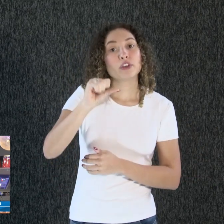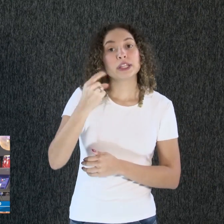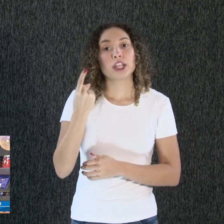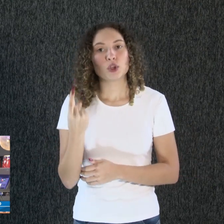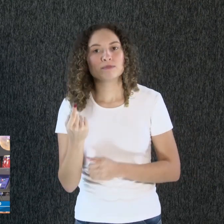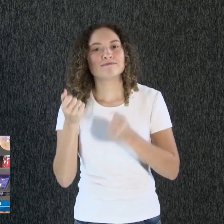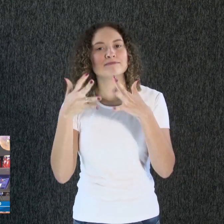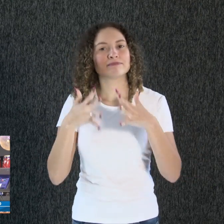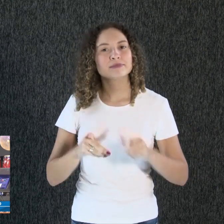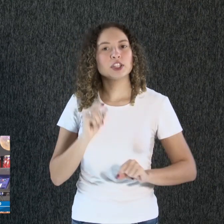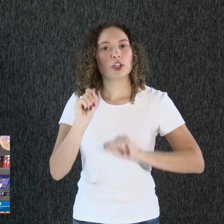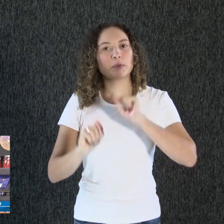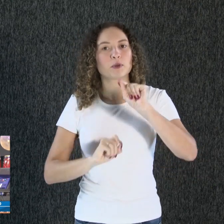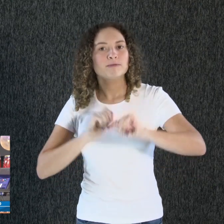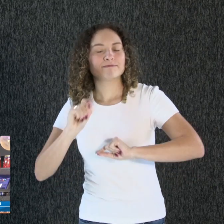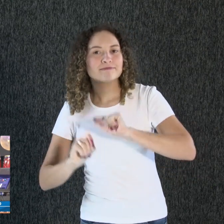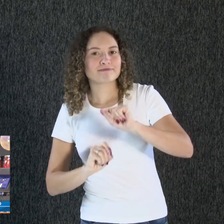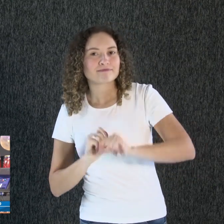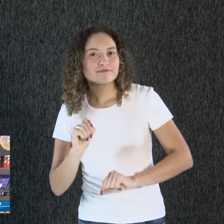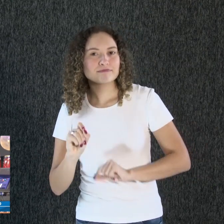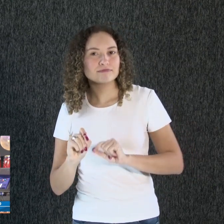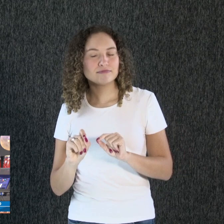Salmo 91. E diz assim: